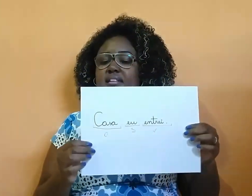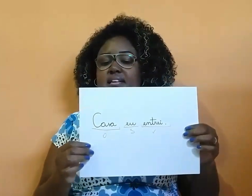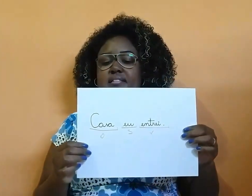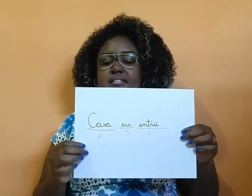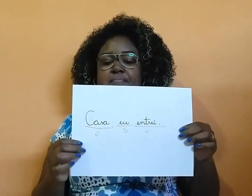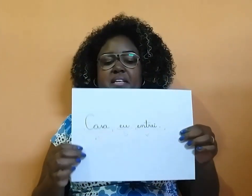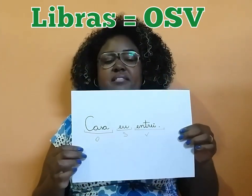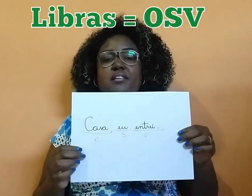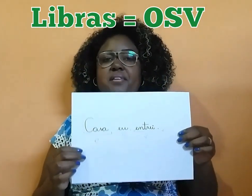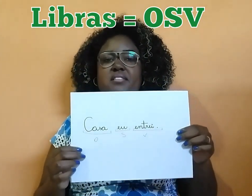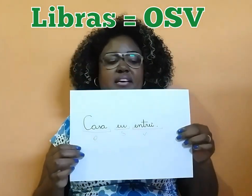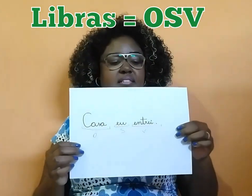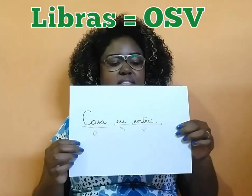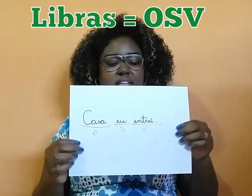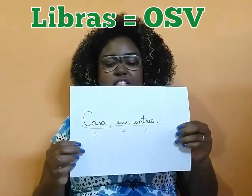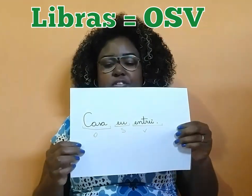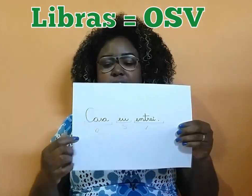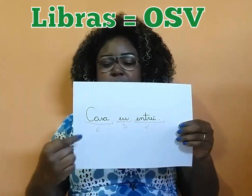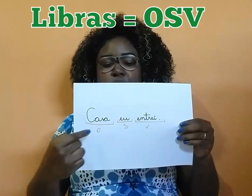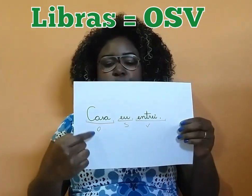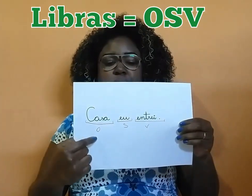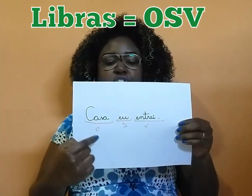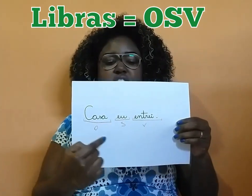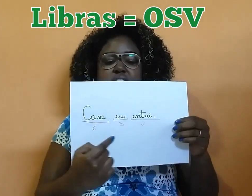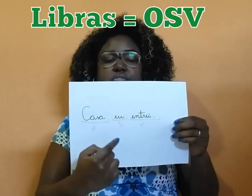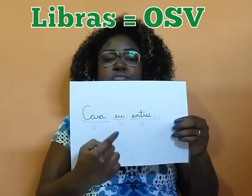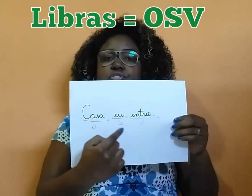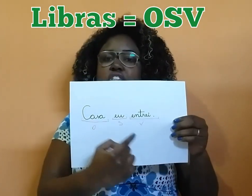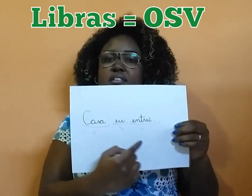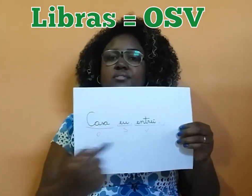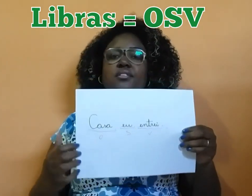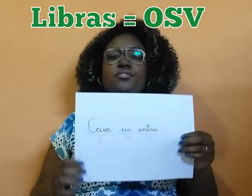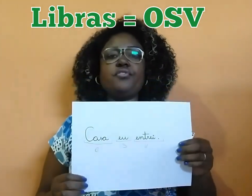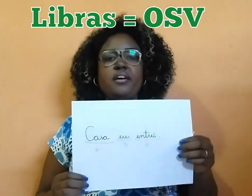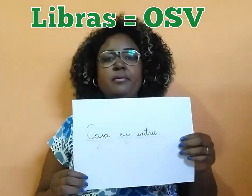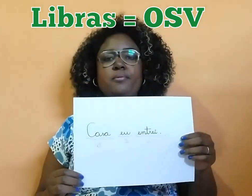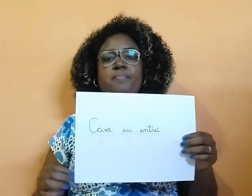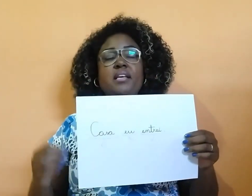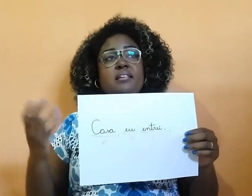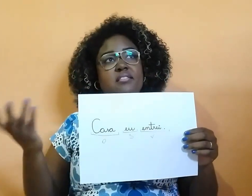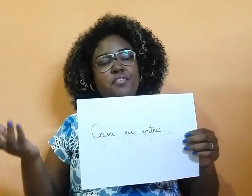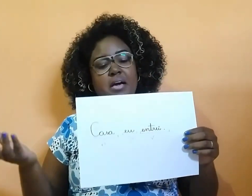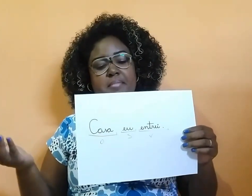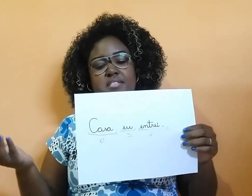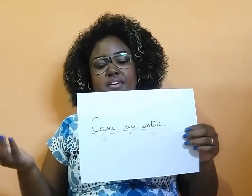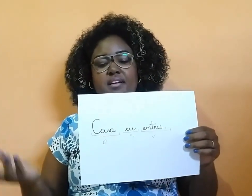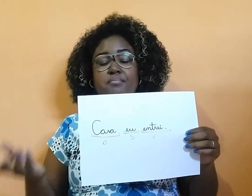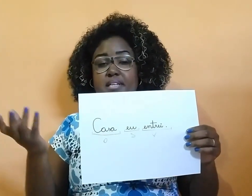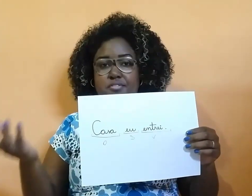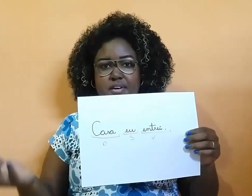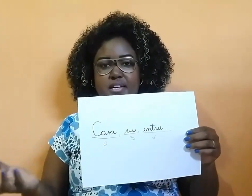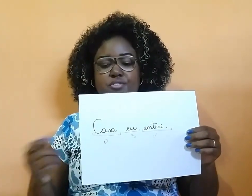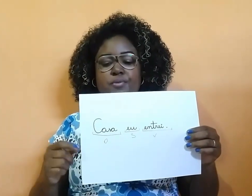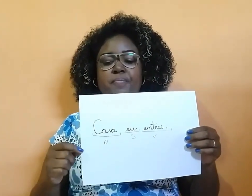sinais a sequência é essa daqui olha objeto sujeito e o carro fica mais fraco mais fácil